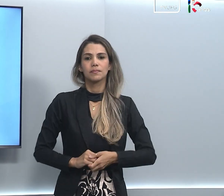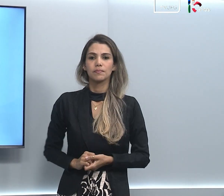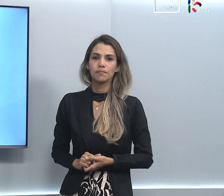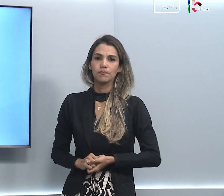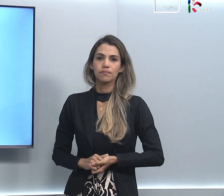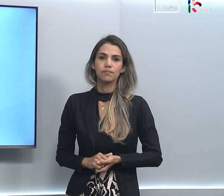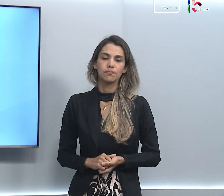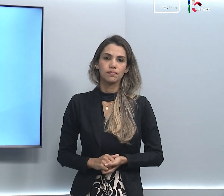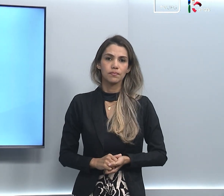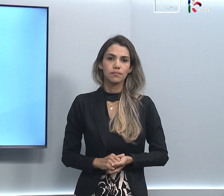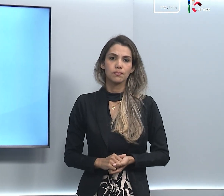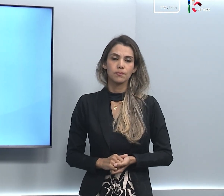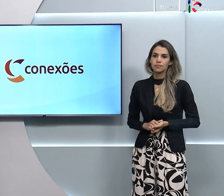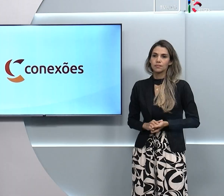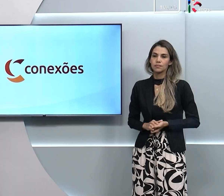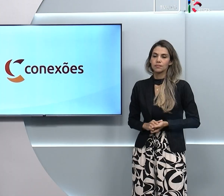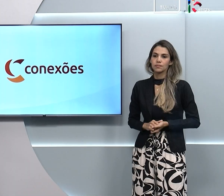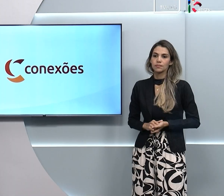casa.